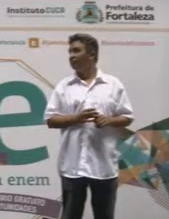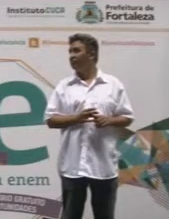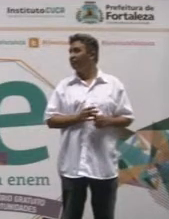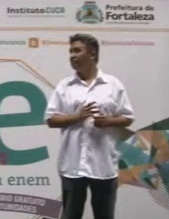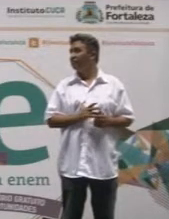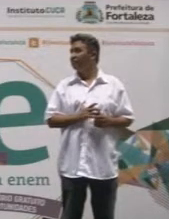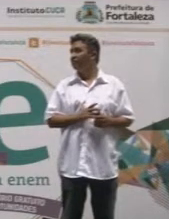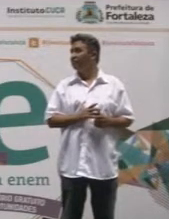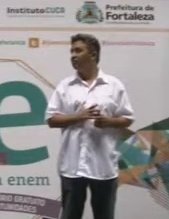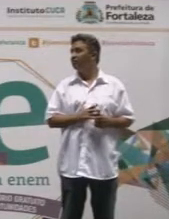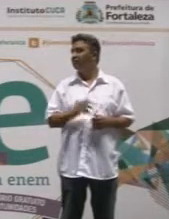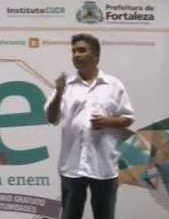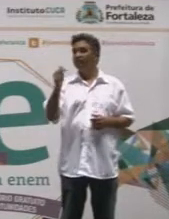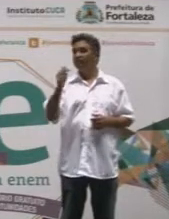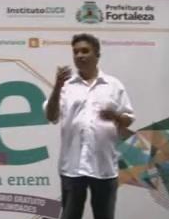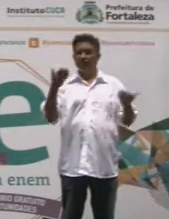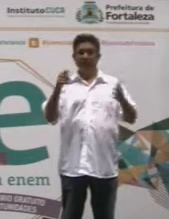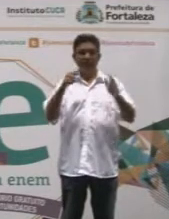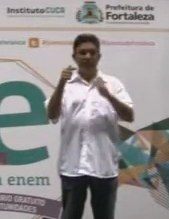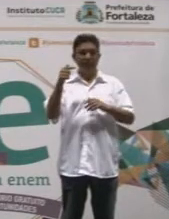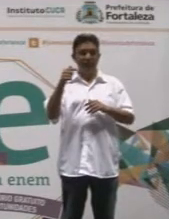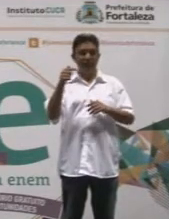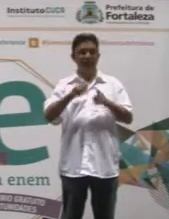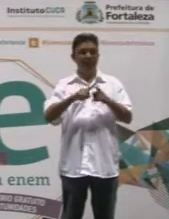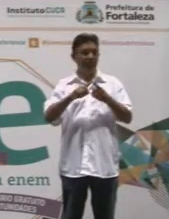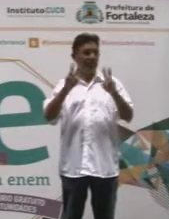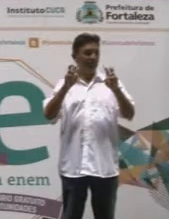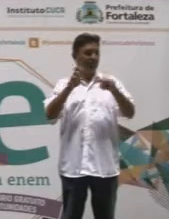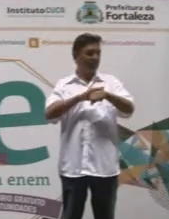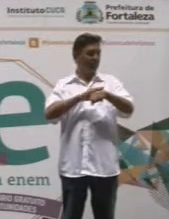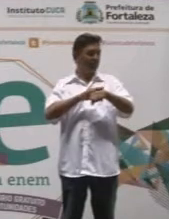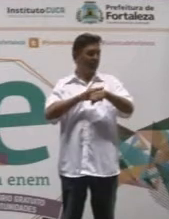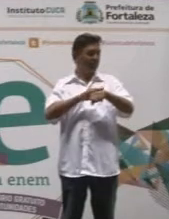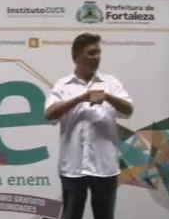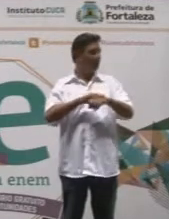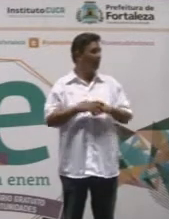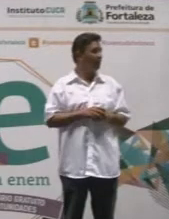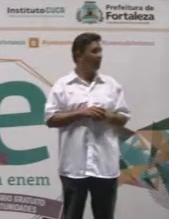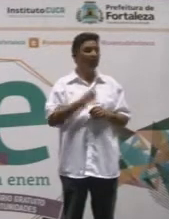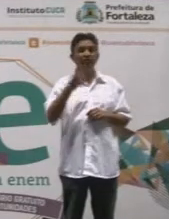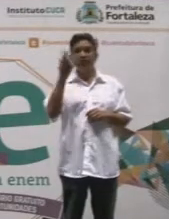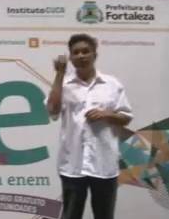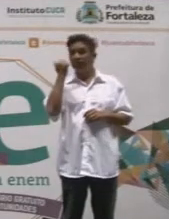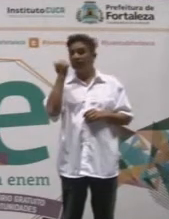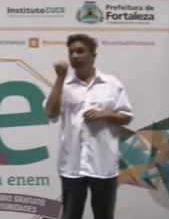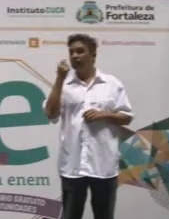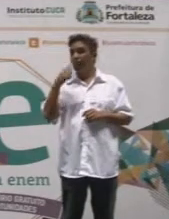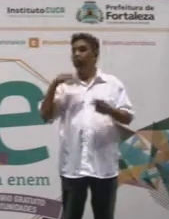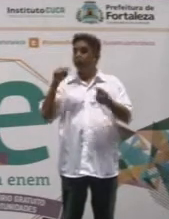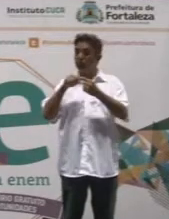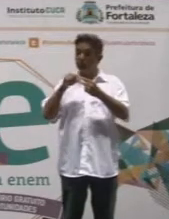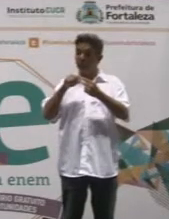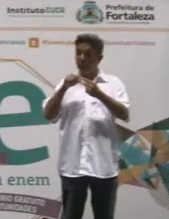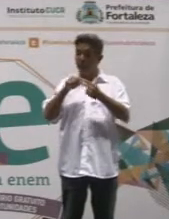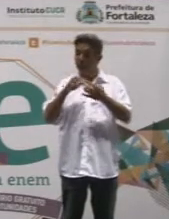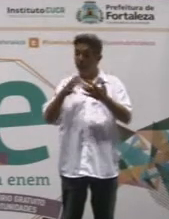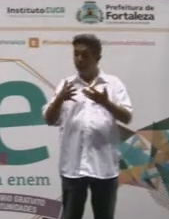A sétima. Vamos para a sétima, sobre doença também. Gente, ele quer saber, eu vou ser bem objetivo,